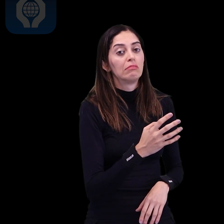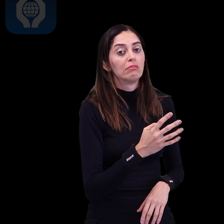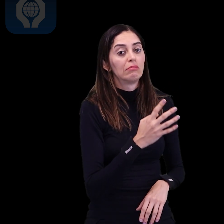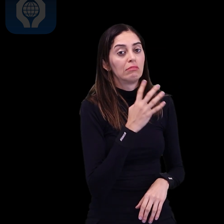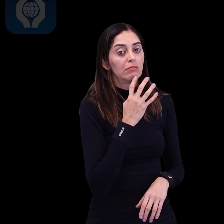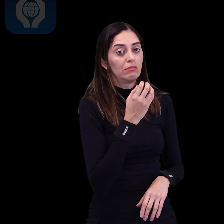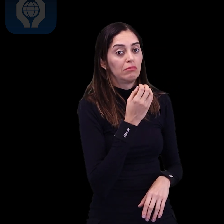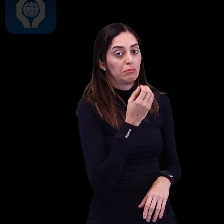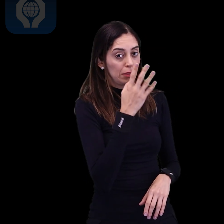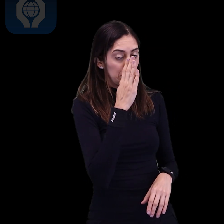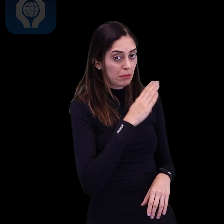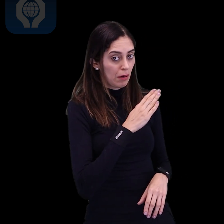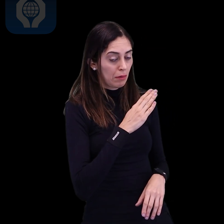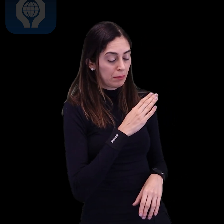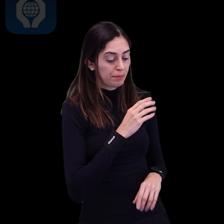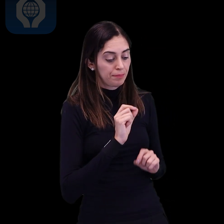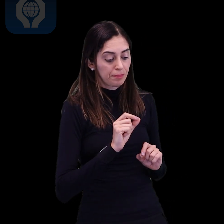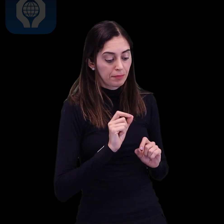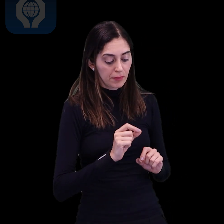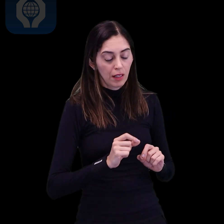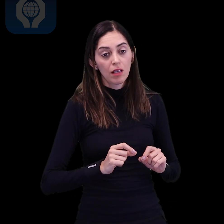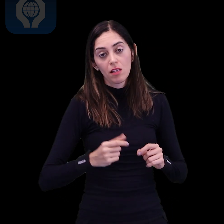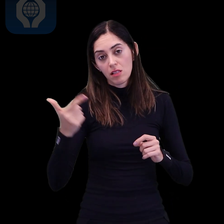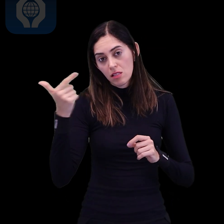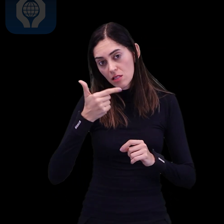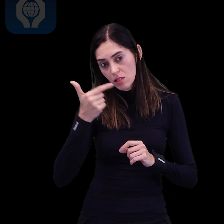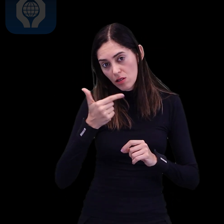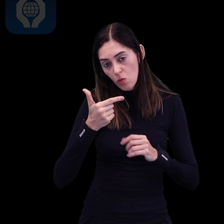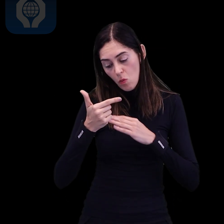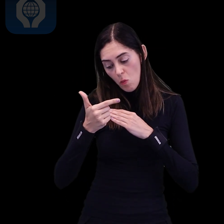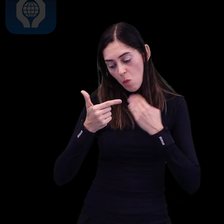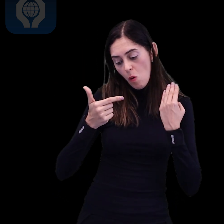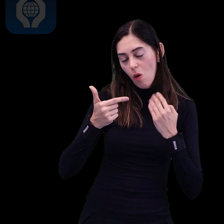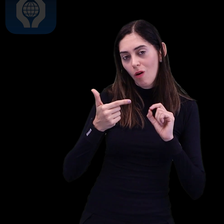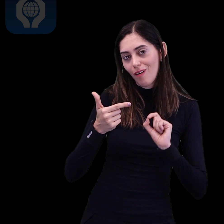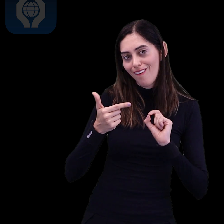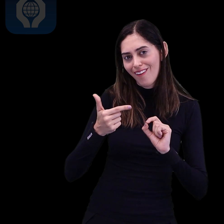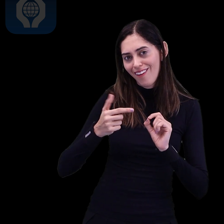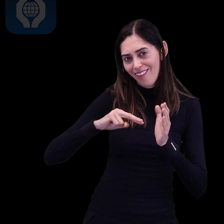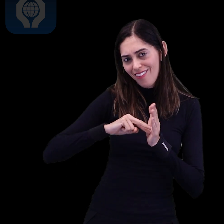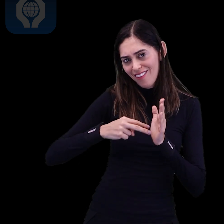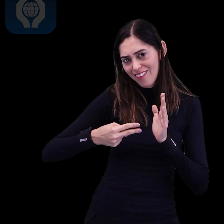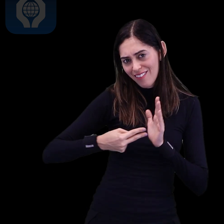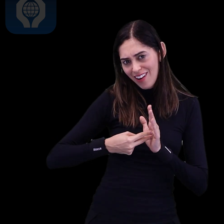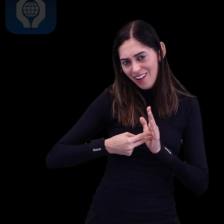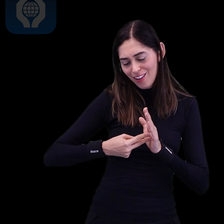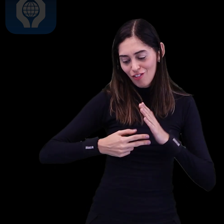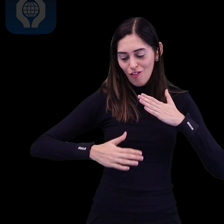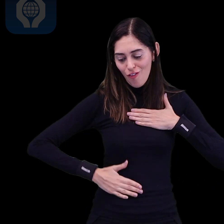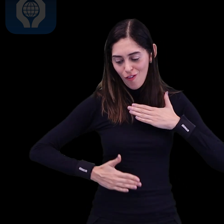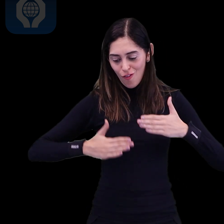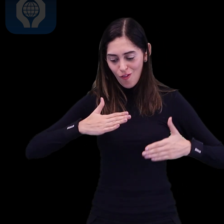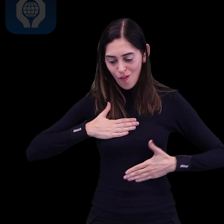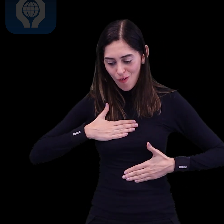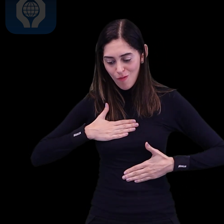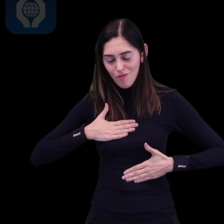do corpo, ou seja, a morte do corpo físico. Deus não quis dizer que Adão morreria fisicamente no mesmo dia em que comesse do